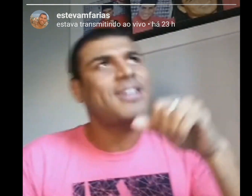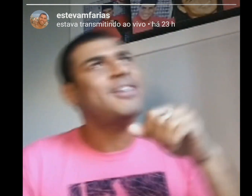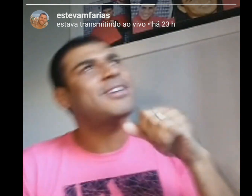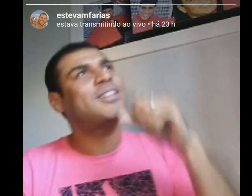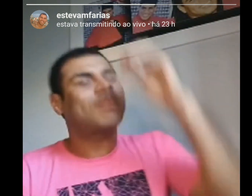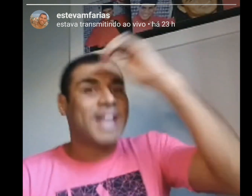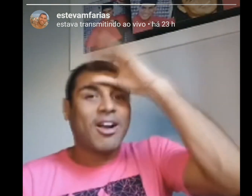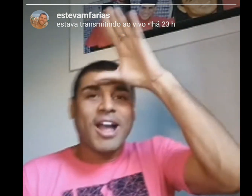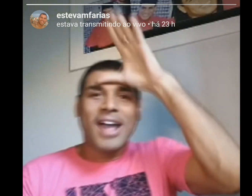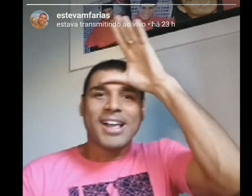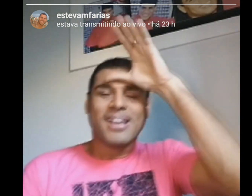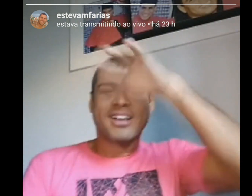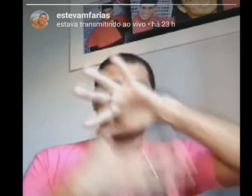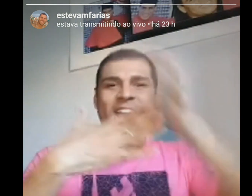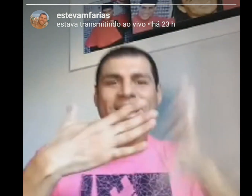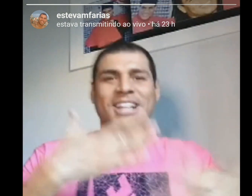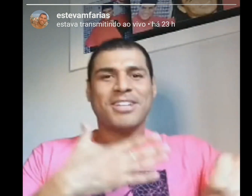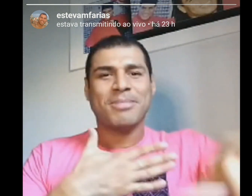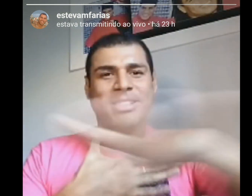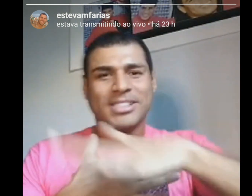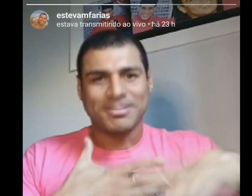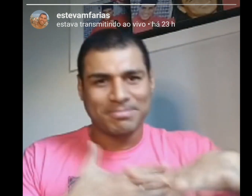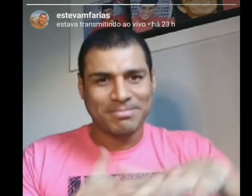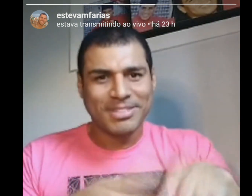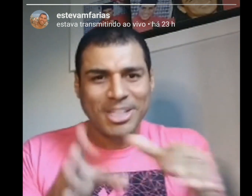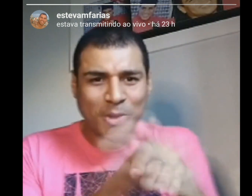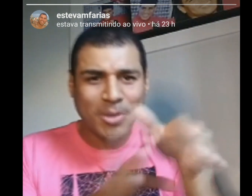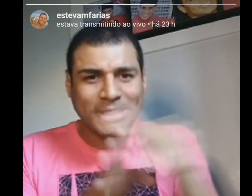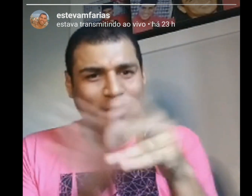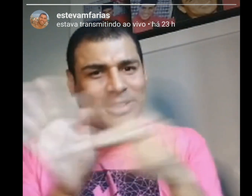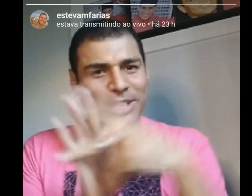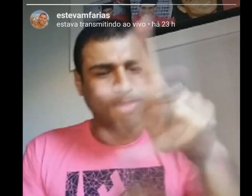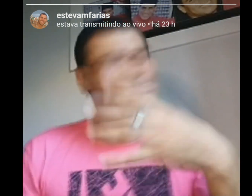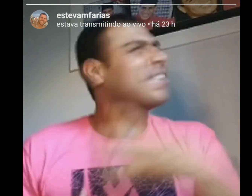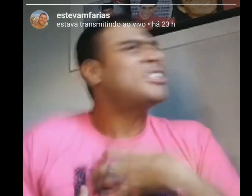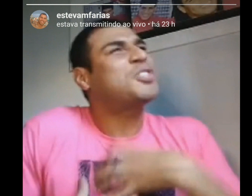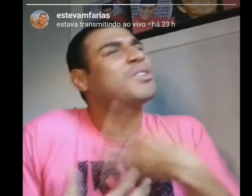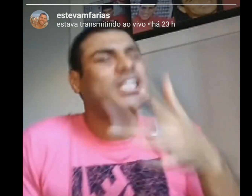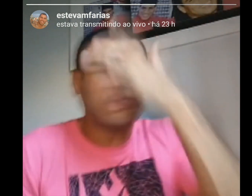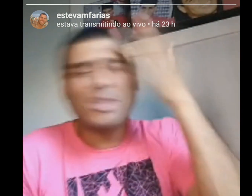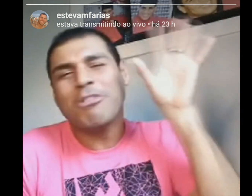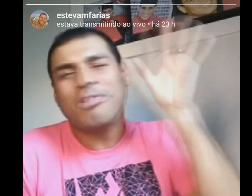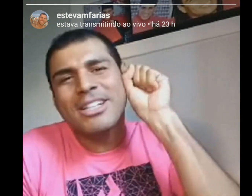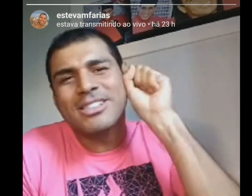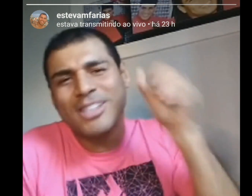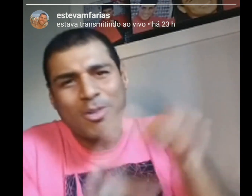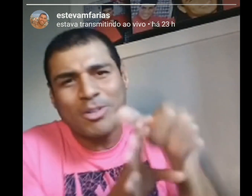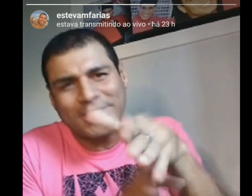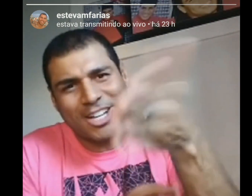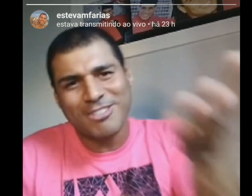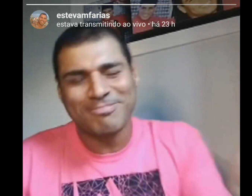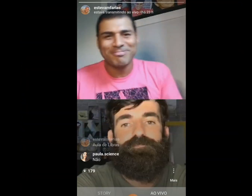interesse na área da Libras. Deixa um conselho seu. Tá sentindo que as pessoas ouvintes dão um conselho.